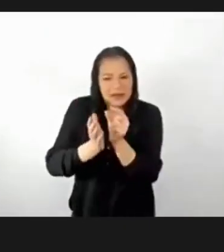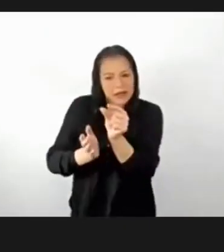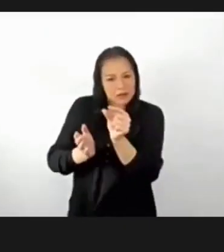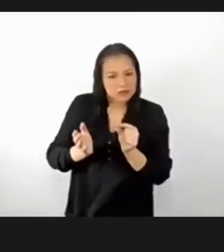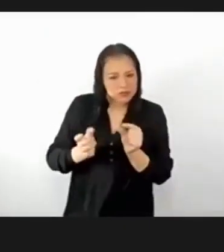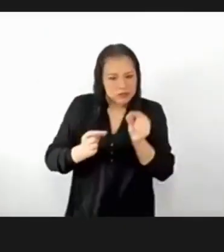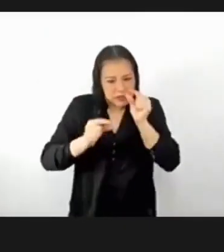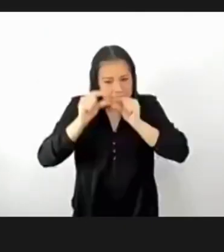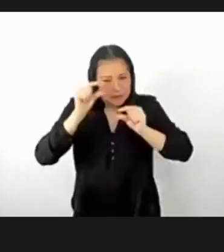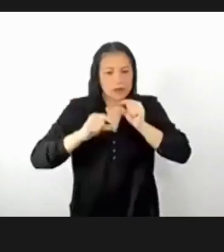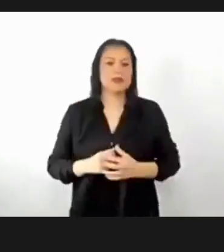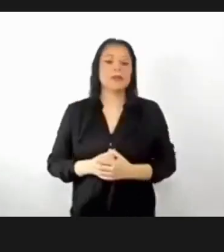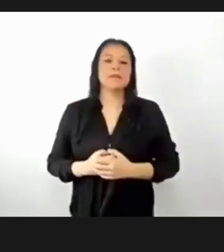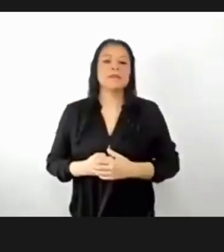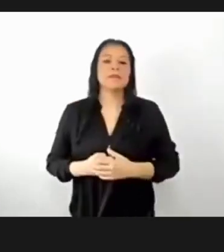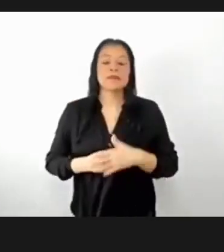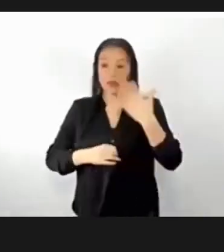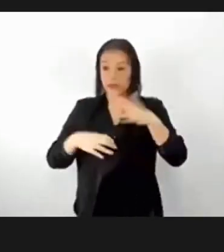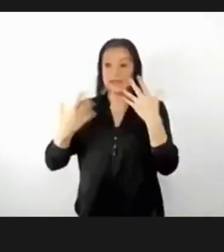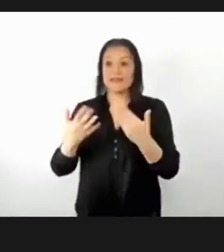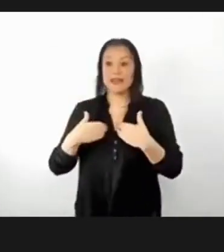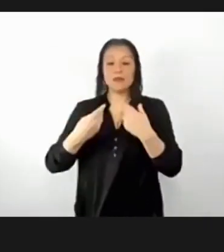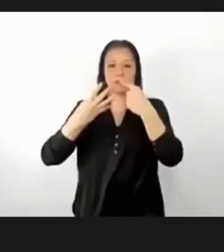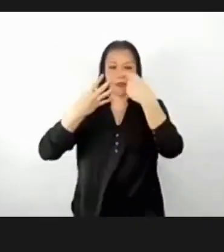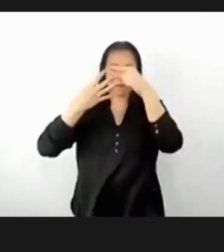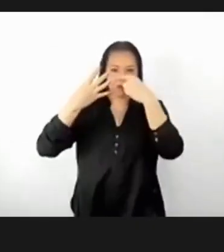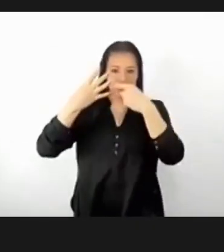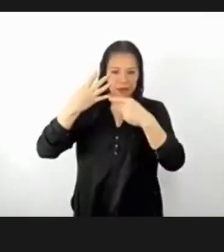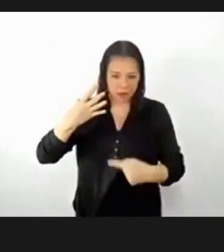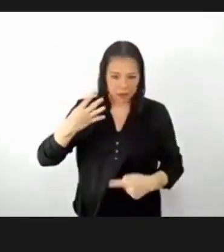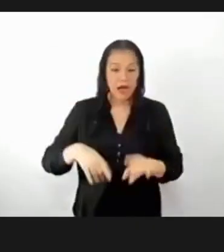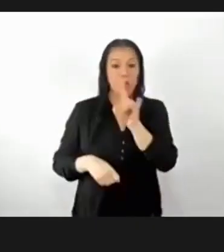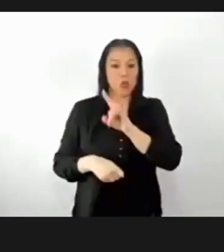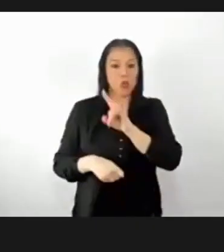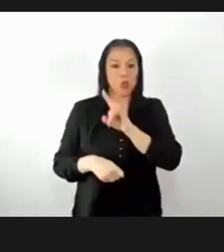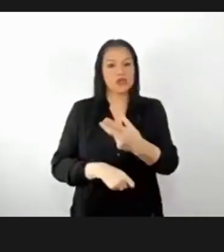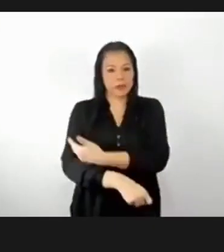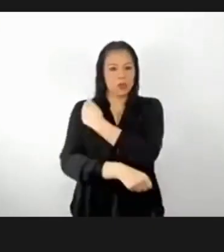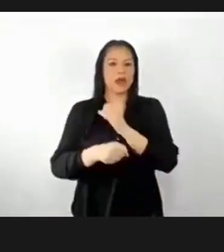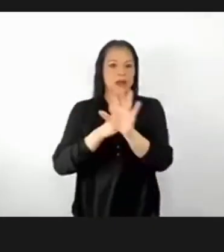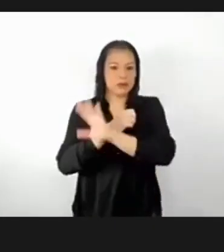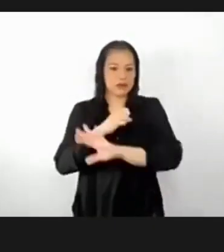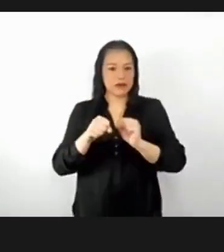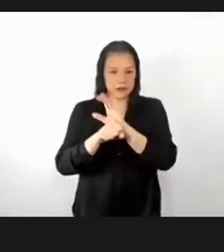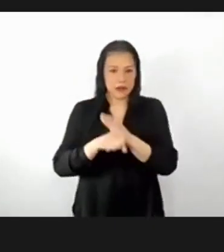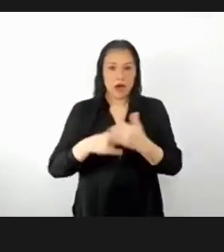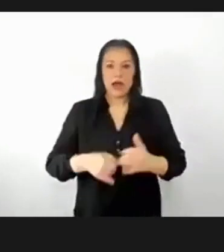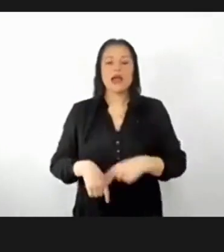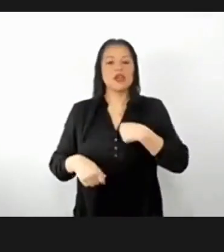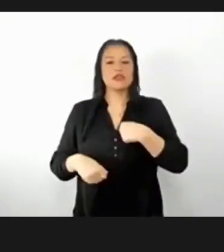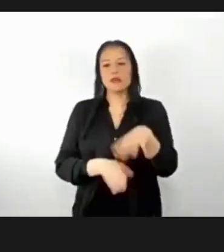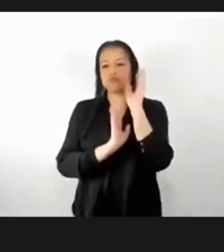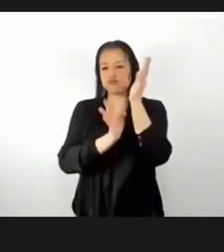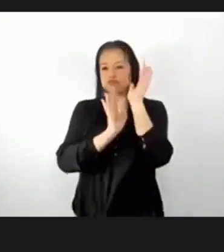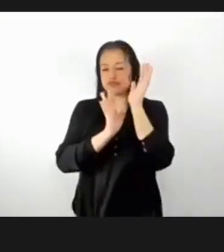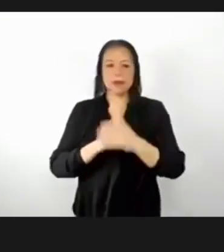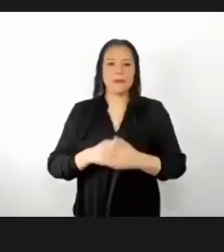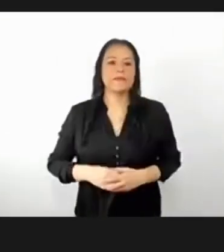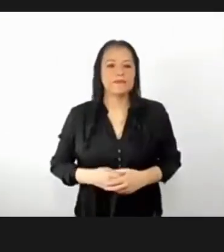¿Ok? Y entonces ya tenemos varias vacunas que se están usando en el mundo. Ahora que estaba preparando esta conferencia,